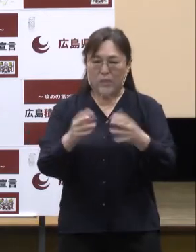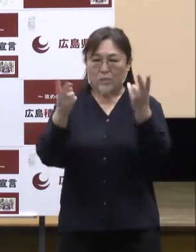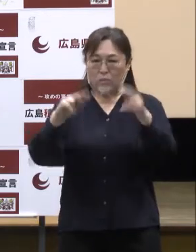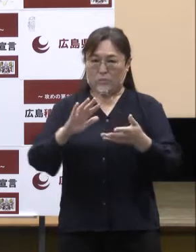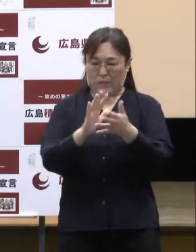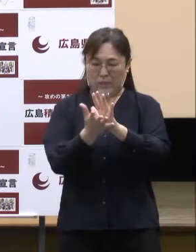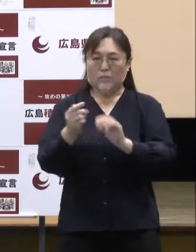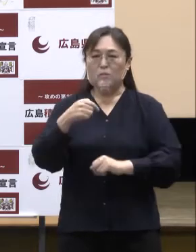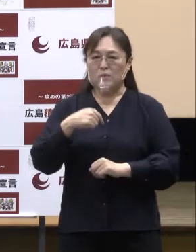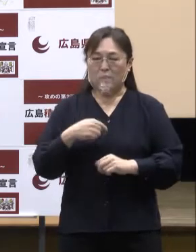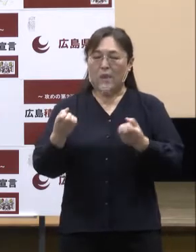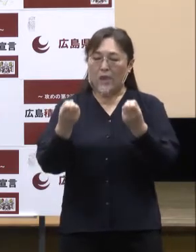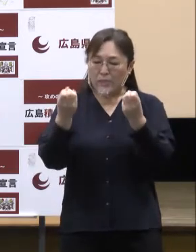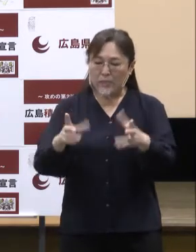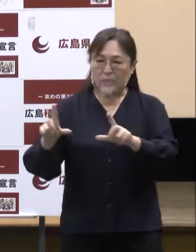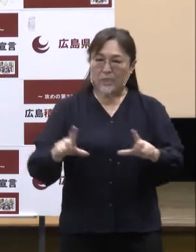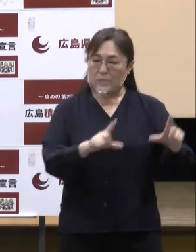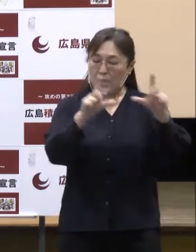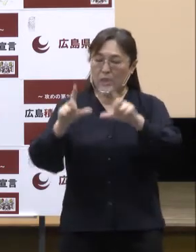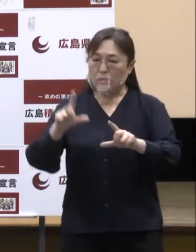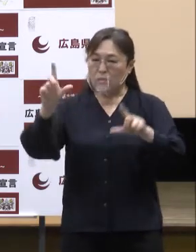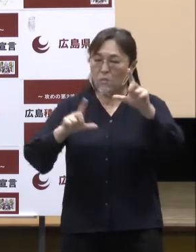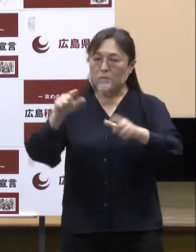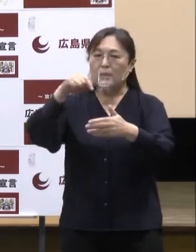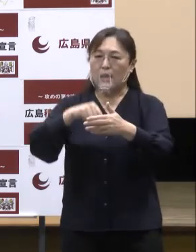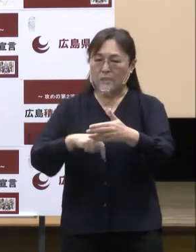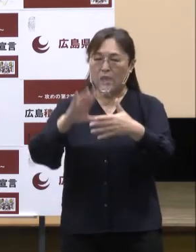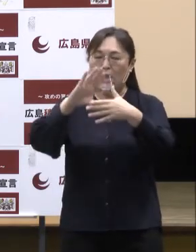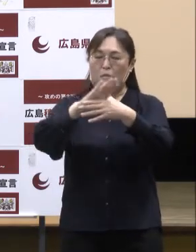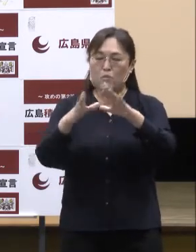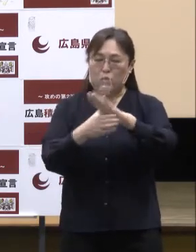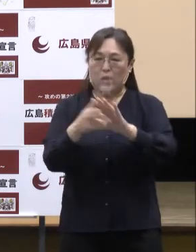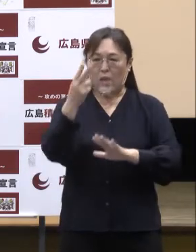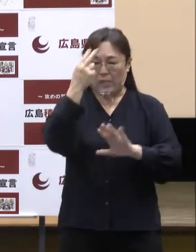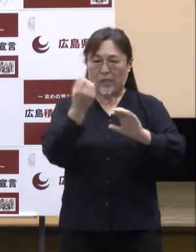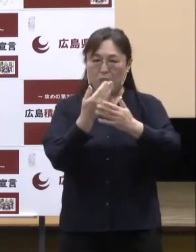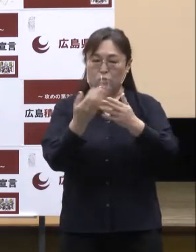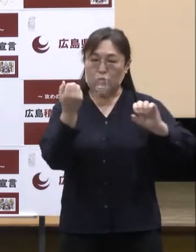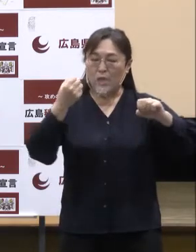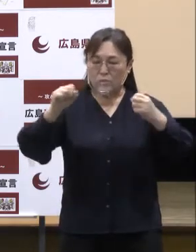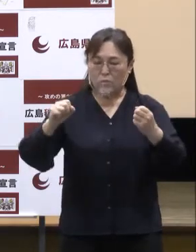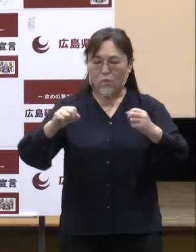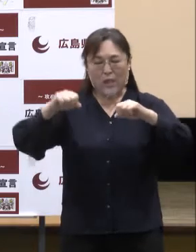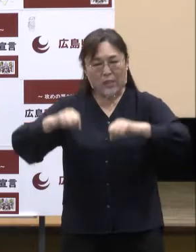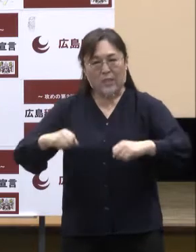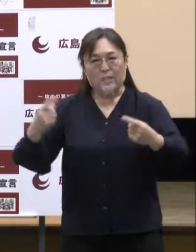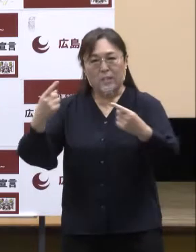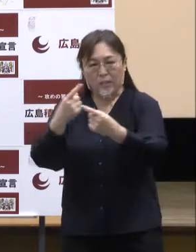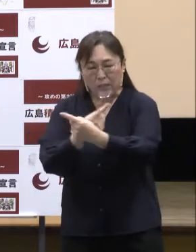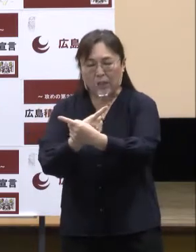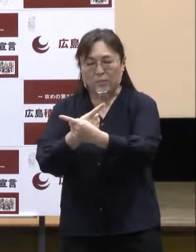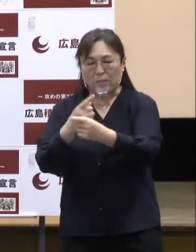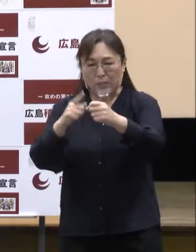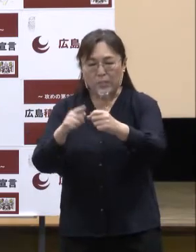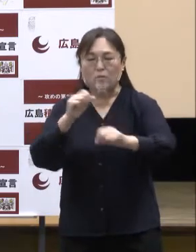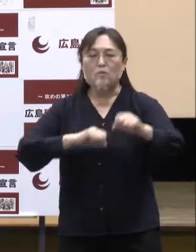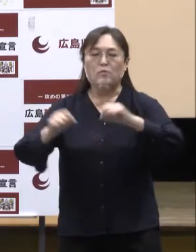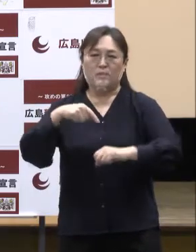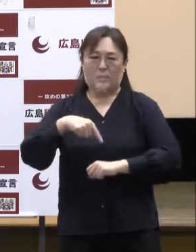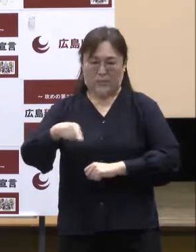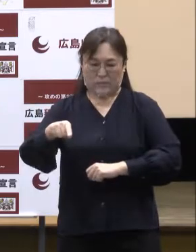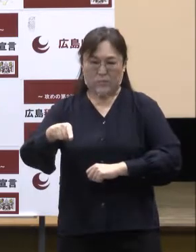て新しい生活様式の下での文化芸術活動の維持活性化に向けて取り組んでまいります。報